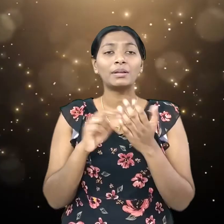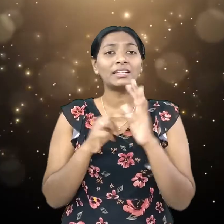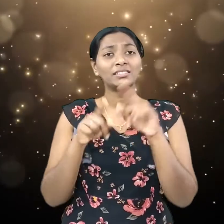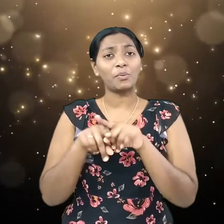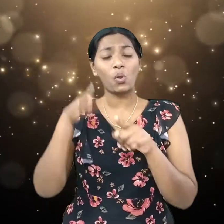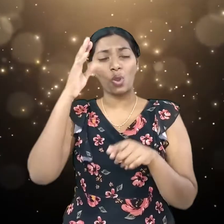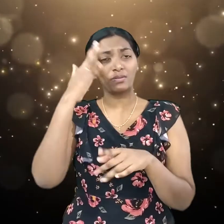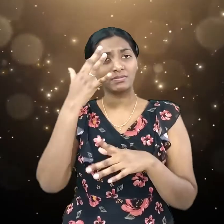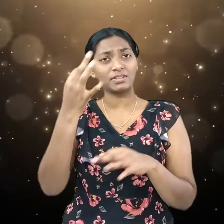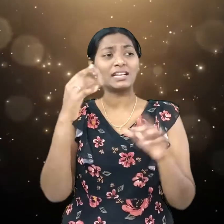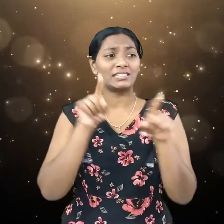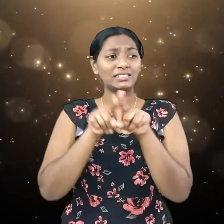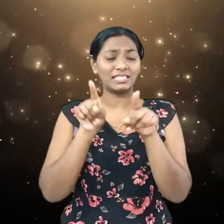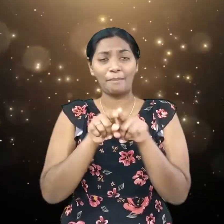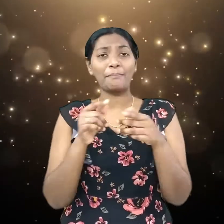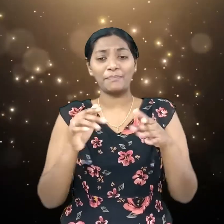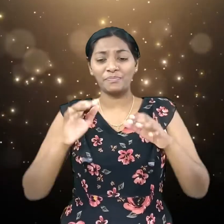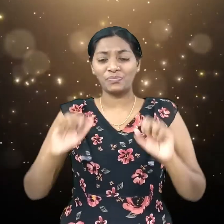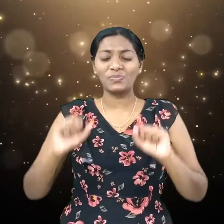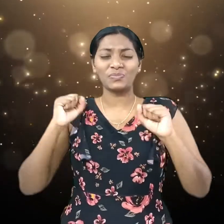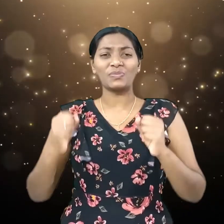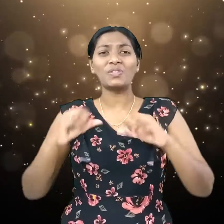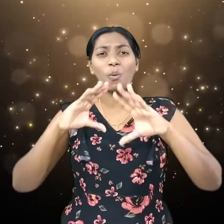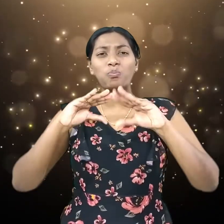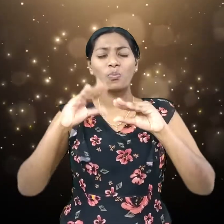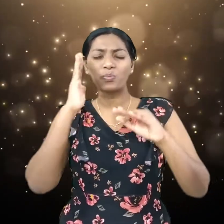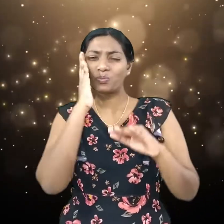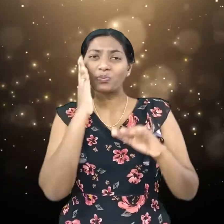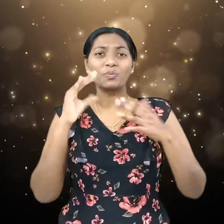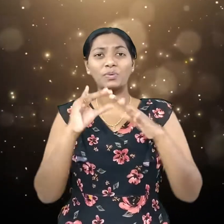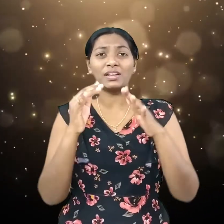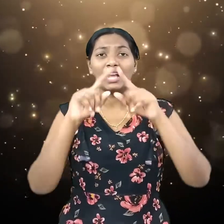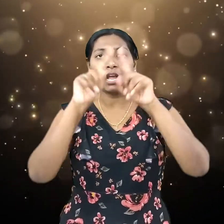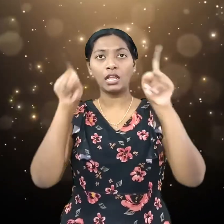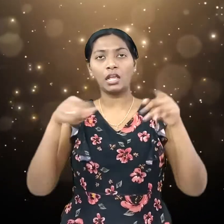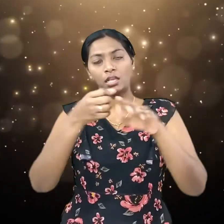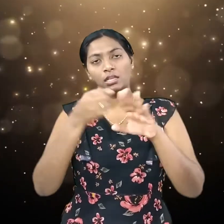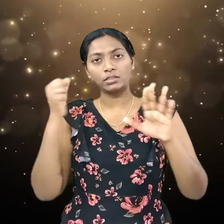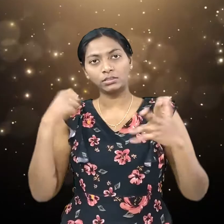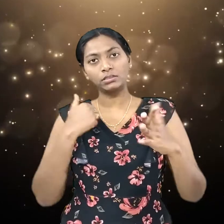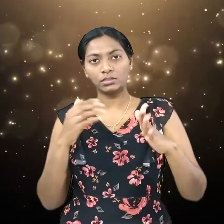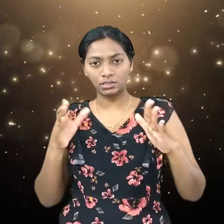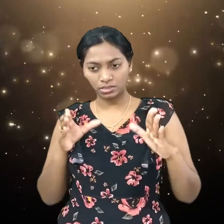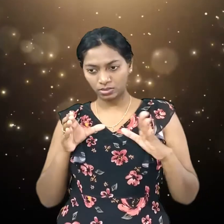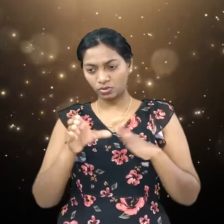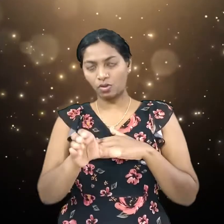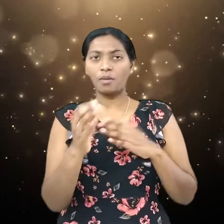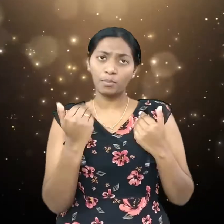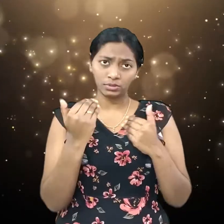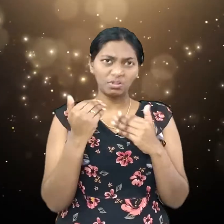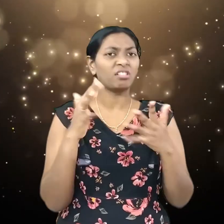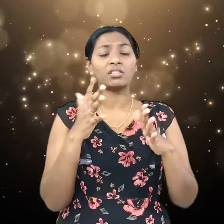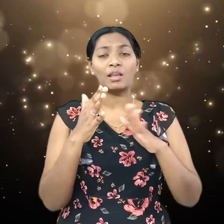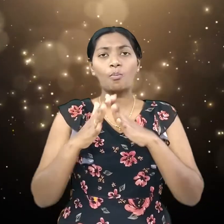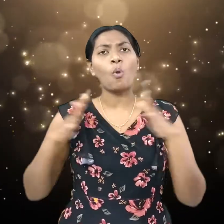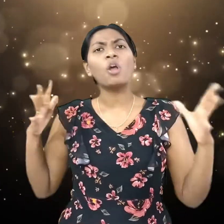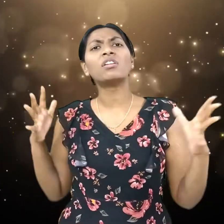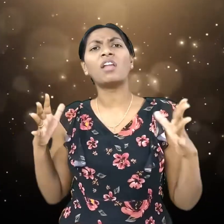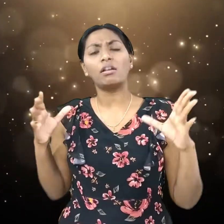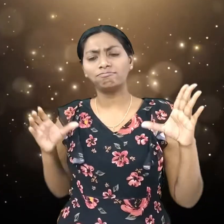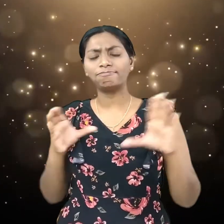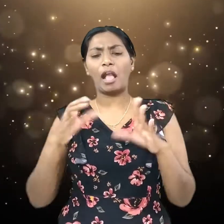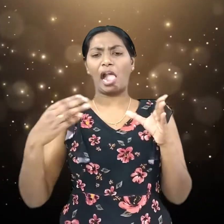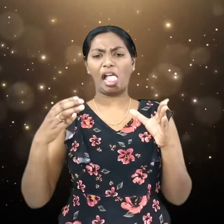तो सोफा कहां रह जाएगा, दरवाजे के बाहर। तो परमेश्वर क्या है, दिमाग से बड़ा। तो जब भी परमेश्वर को लेके दिमाग में जाके फिट करने की कोशिश करते